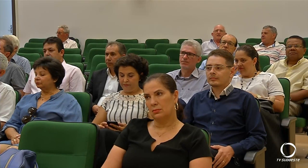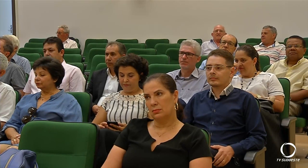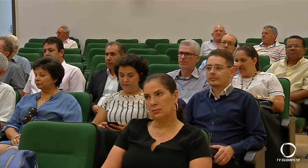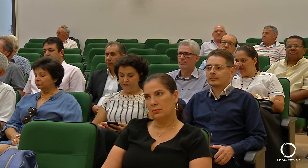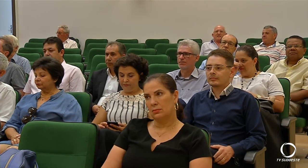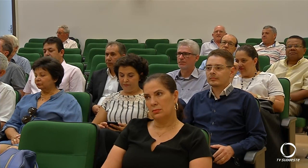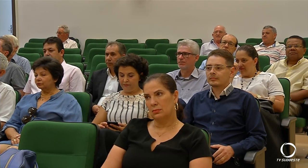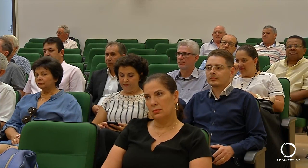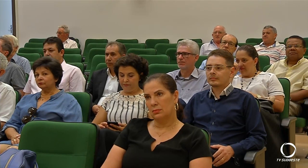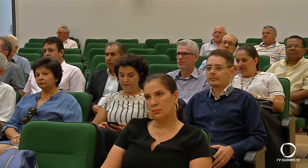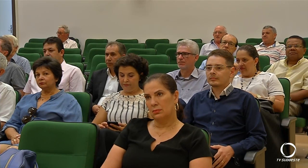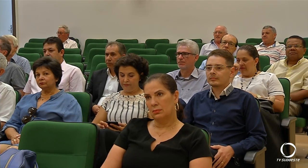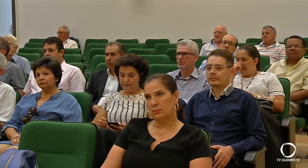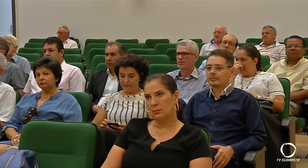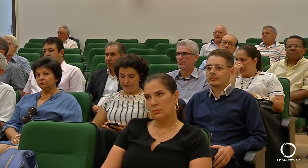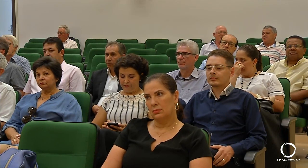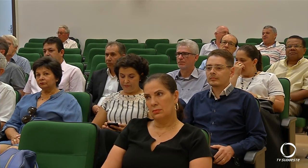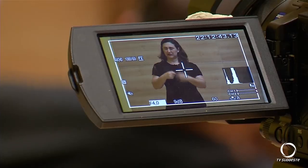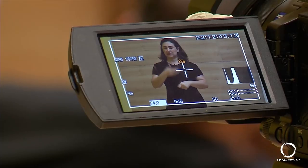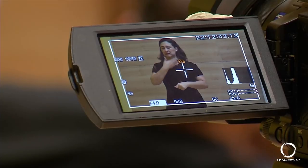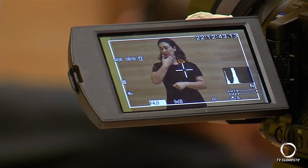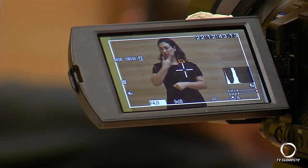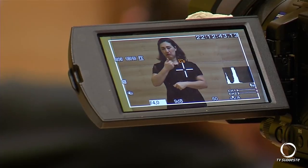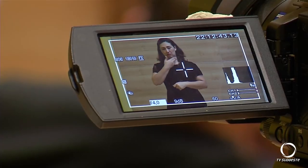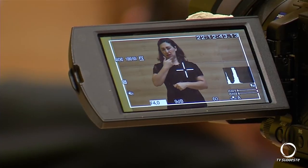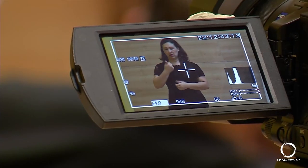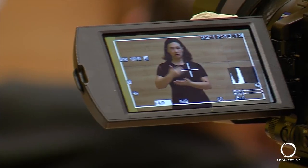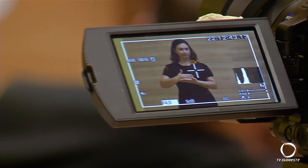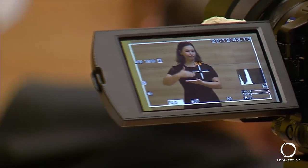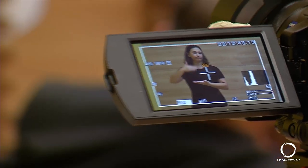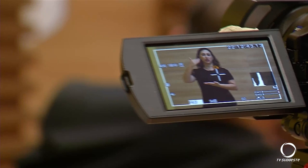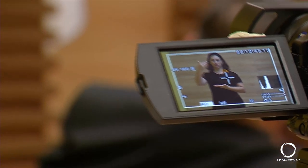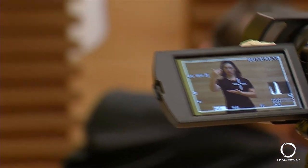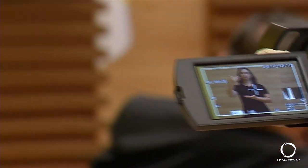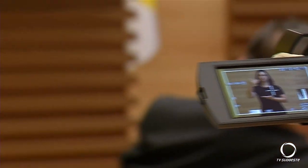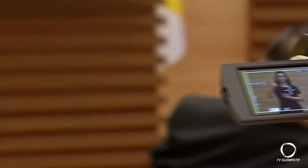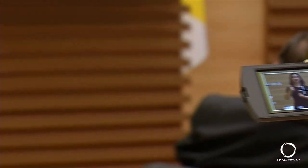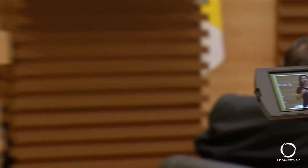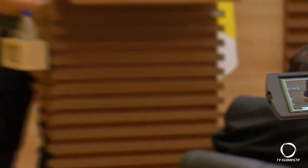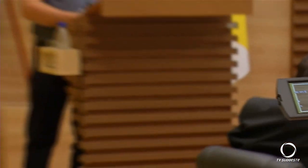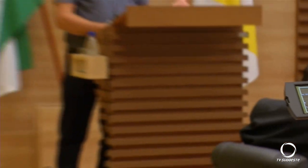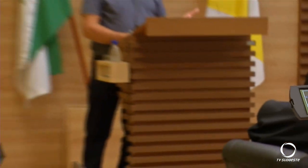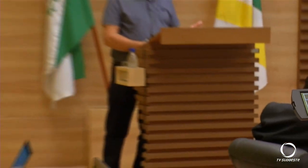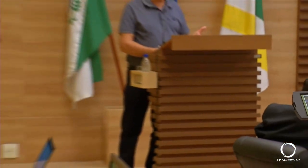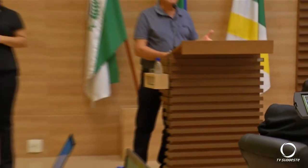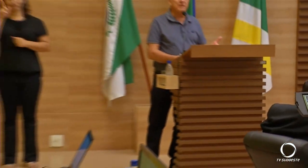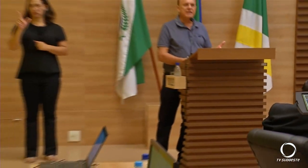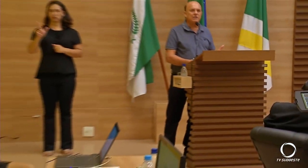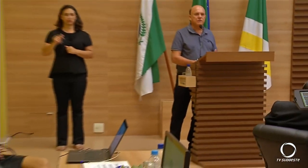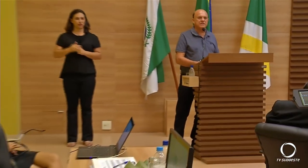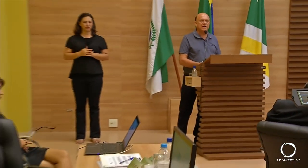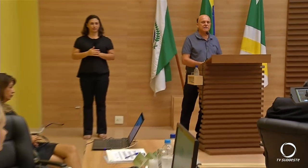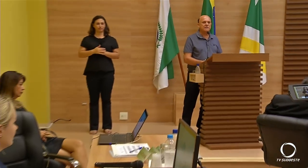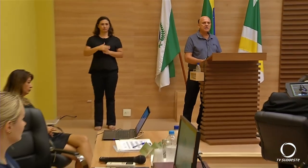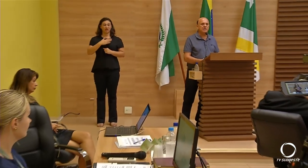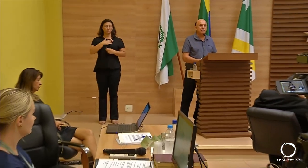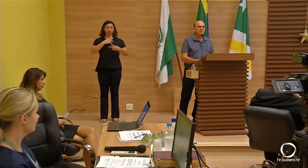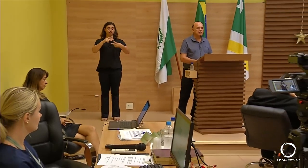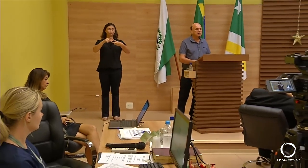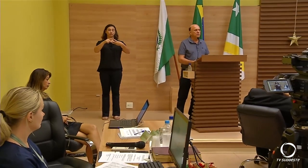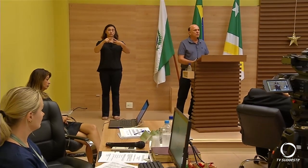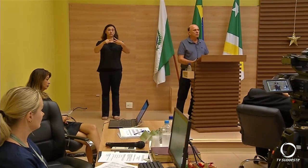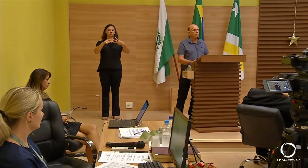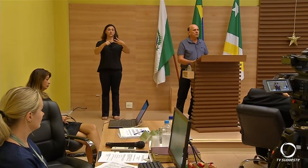no nosso dia a dia. A perspectiva inclusiva é resultado de um processo histórico e esse movimento vem